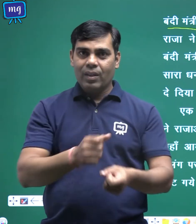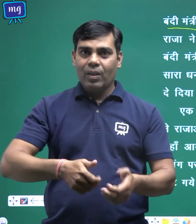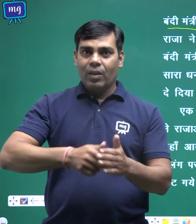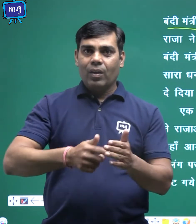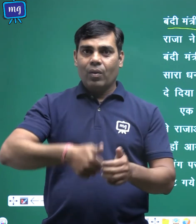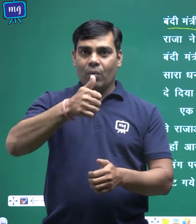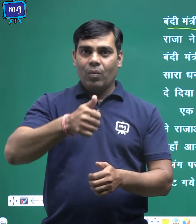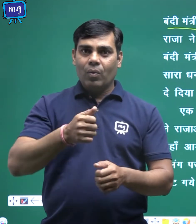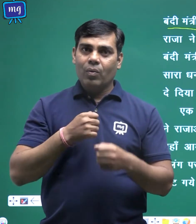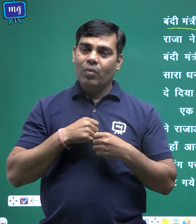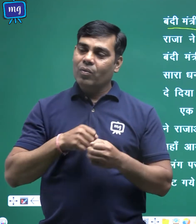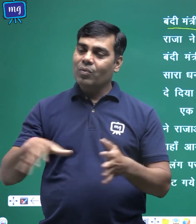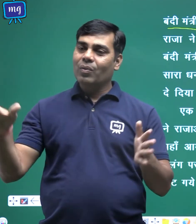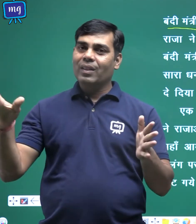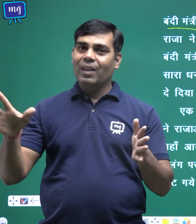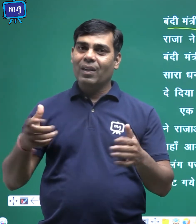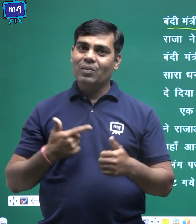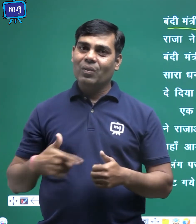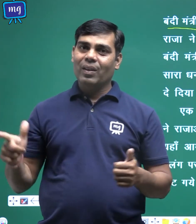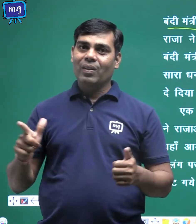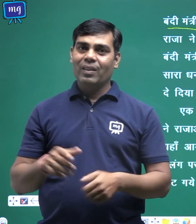छोड़ दिया गया।